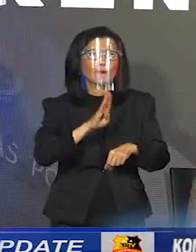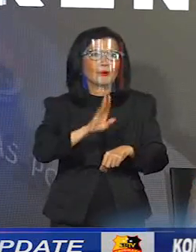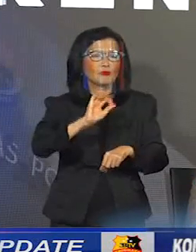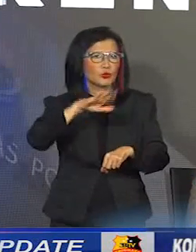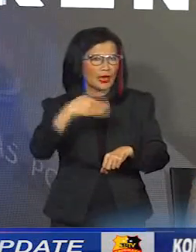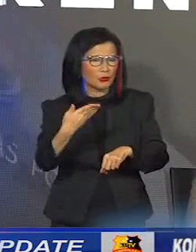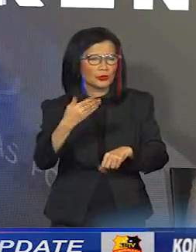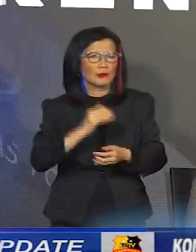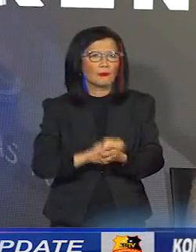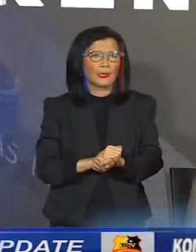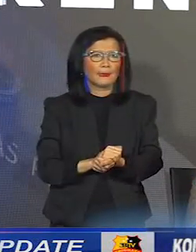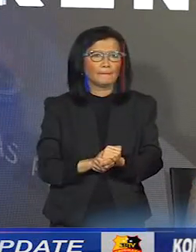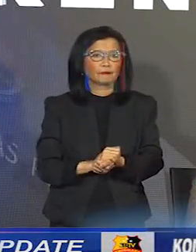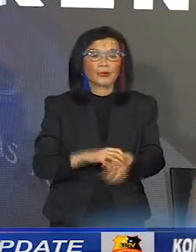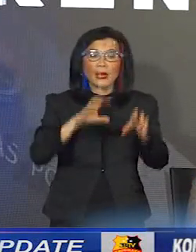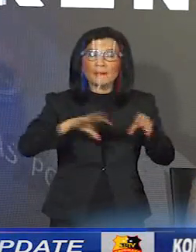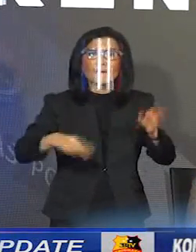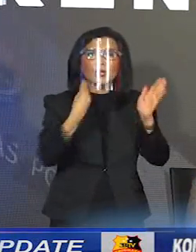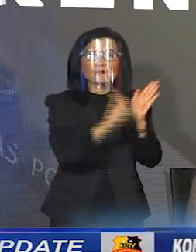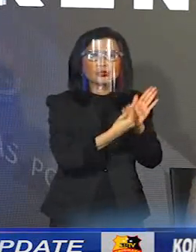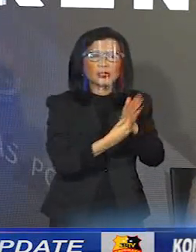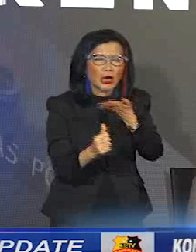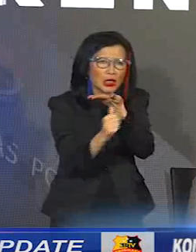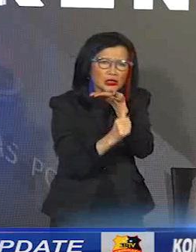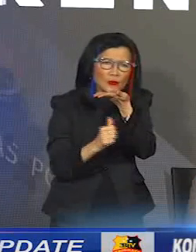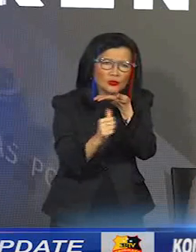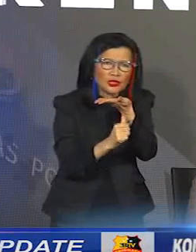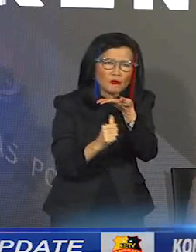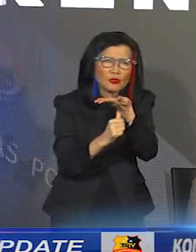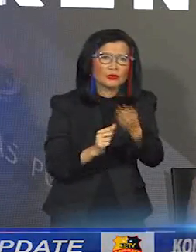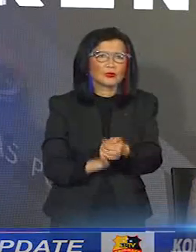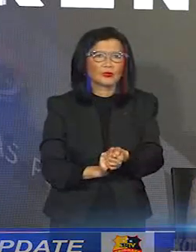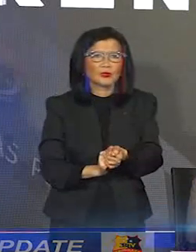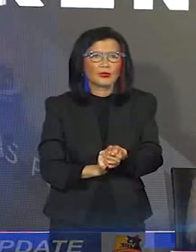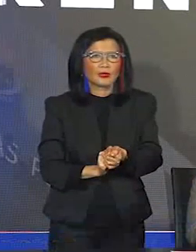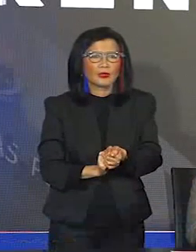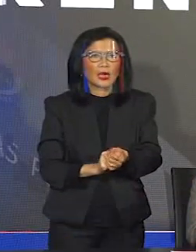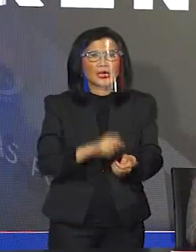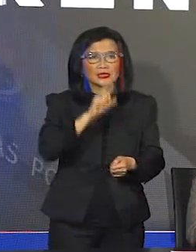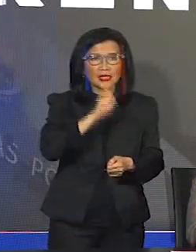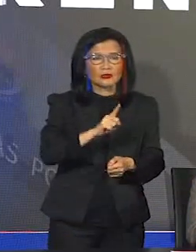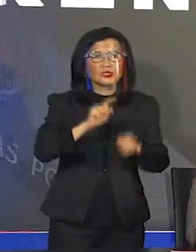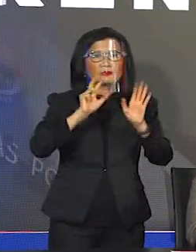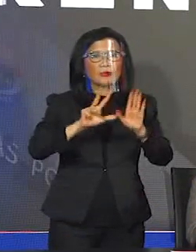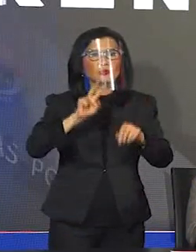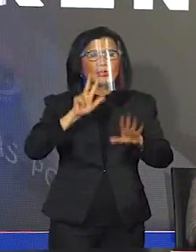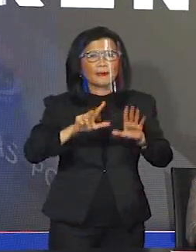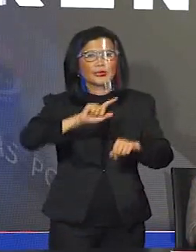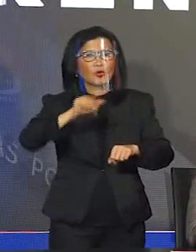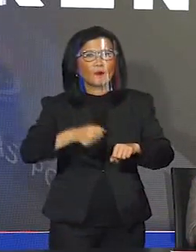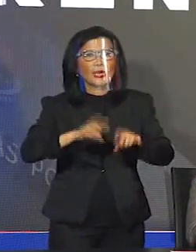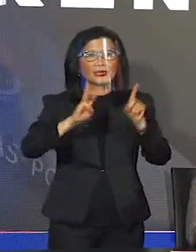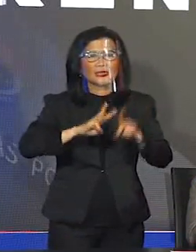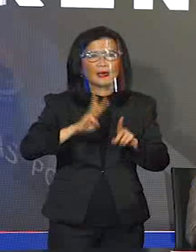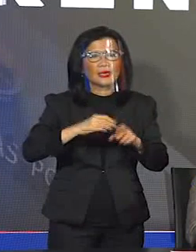tahun dengan barang bukti sabu sebanyak 198,13